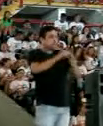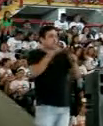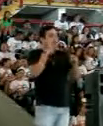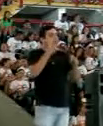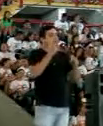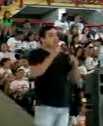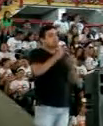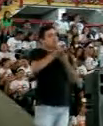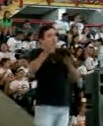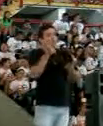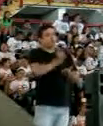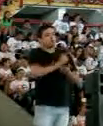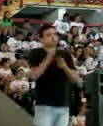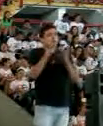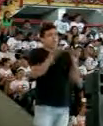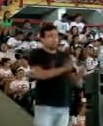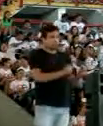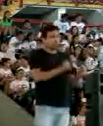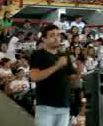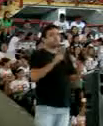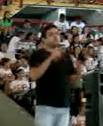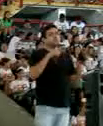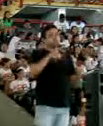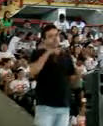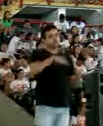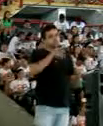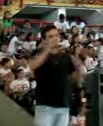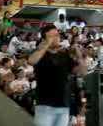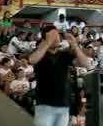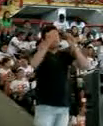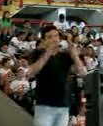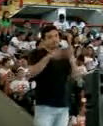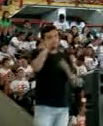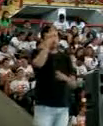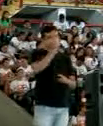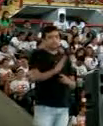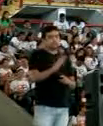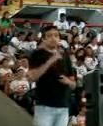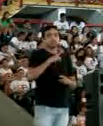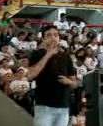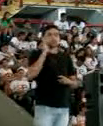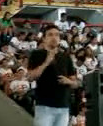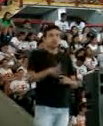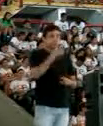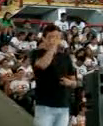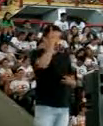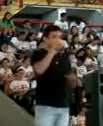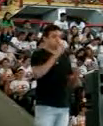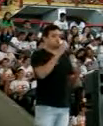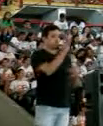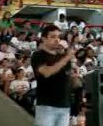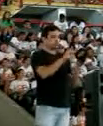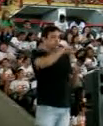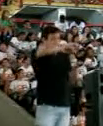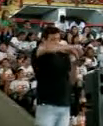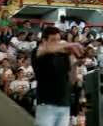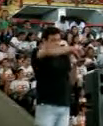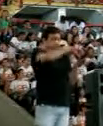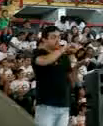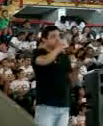no poder. Havia uma grande discussão no Brasil entre centralismo